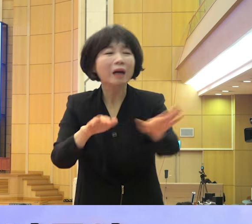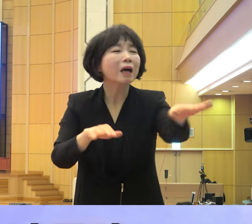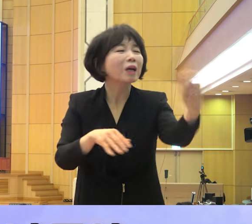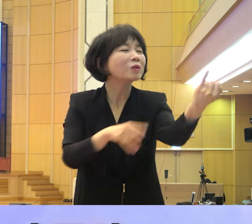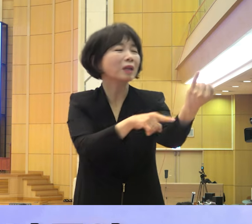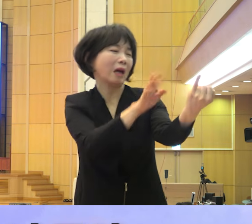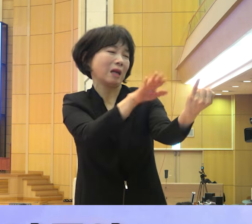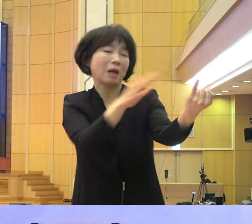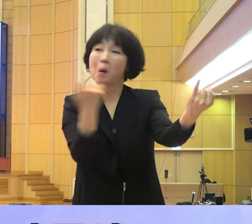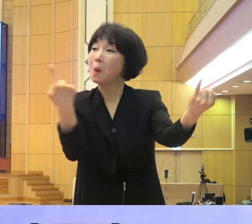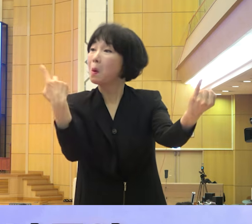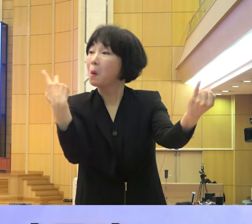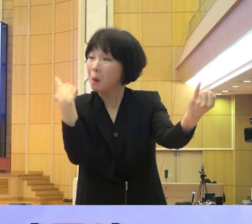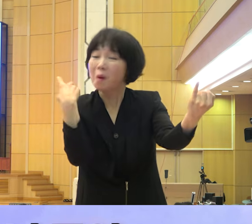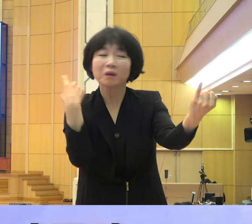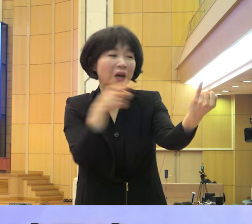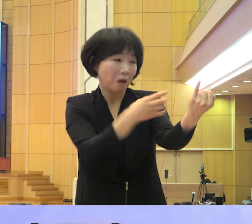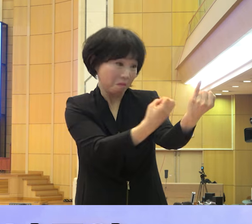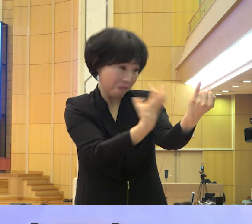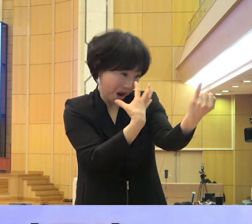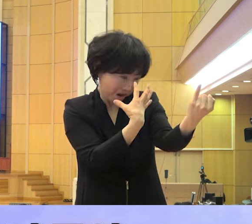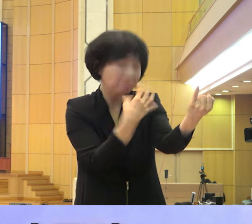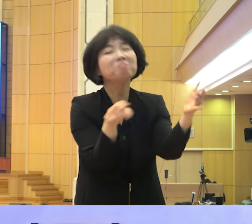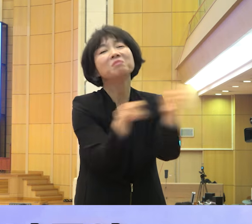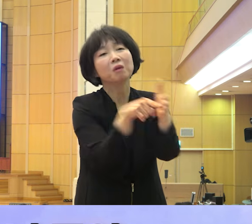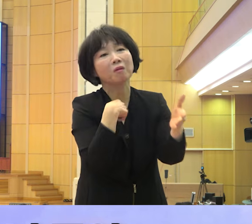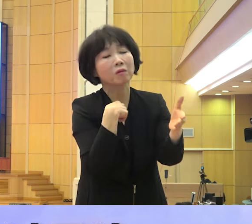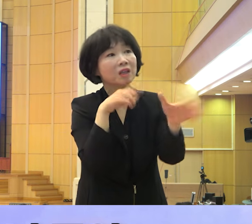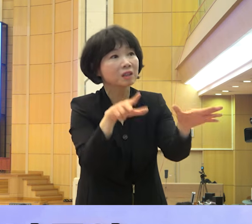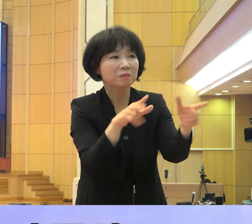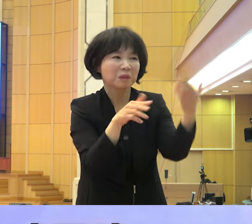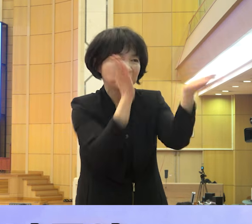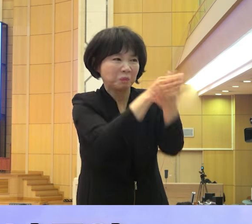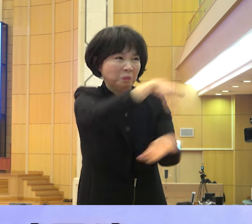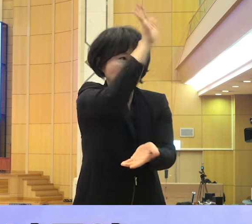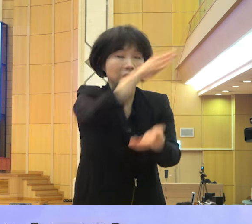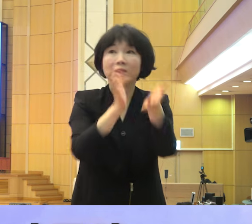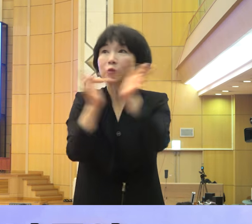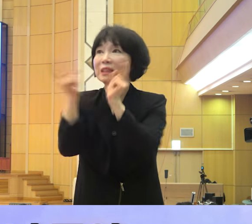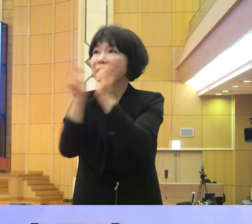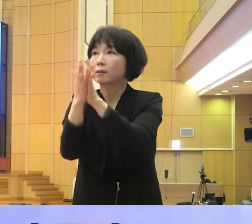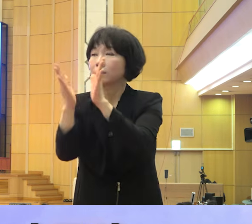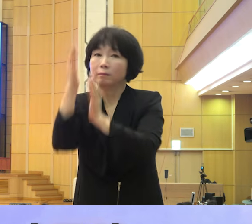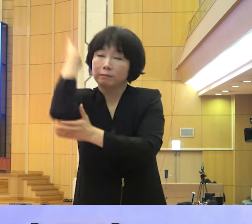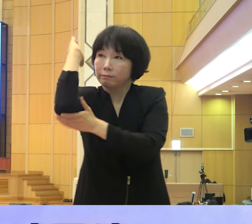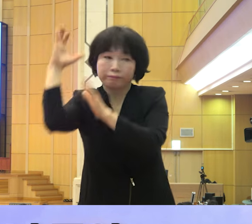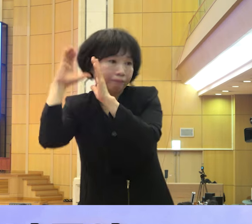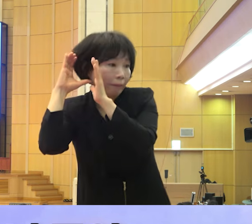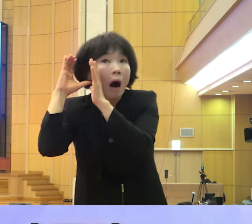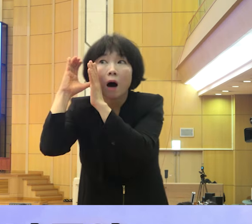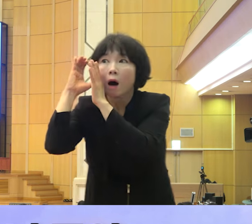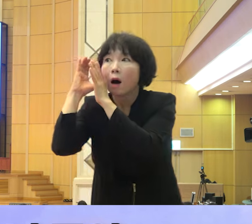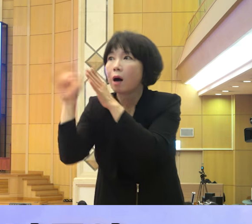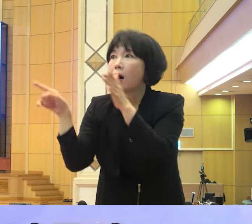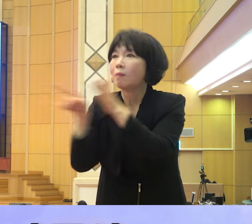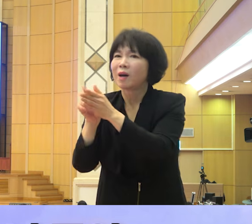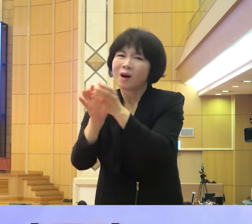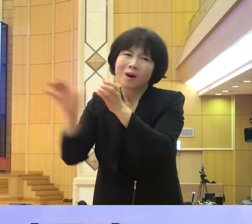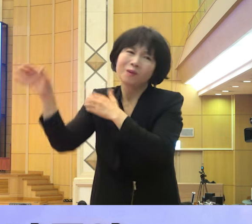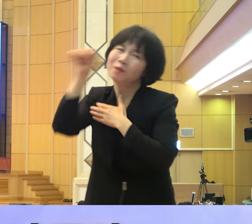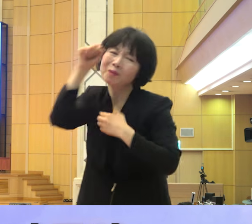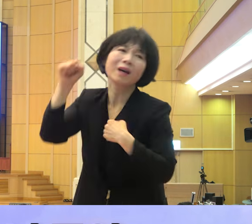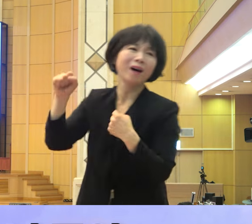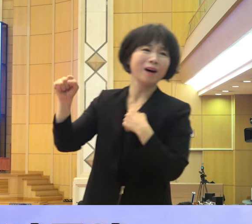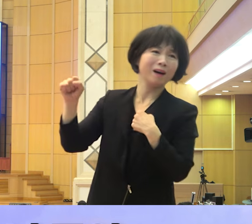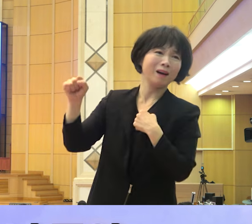듣고 내가 예수를 믿었는데 이제 예수님께 직접 말씀을 듣고 나니 이제는 우리가